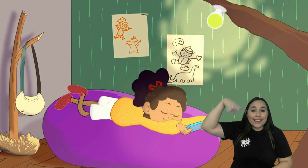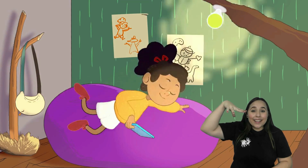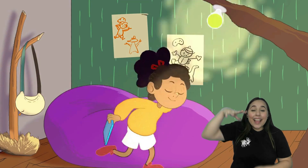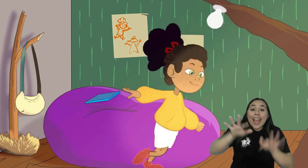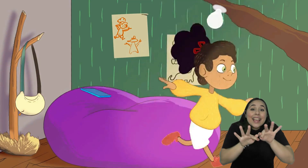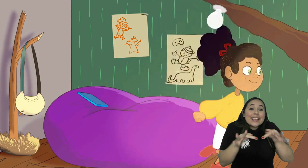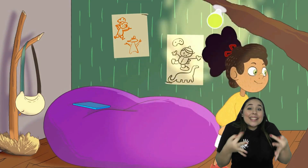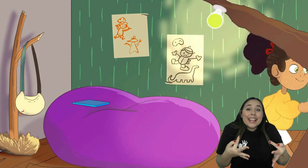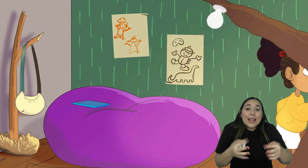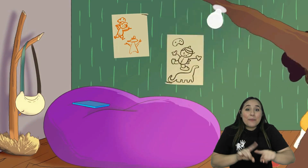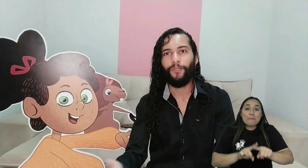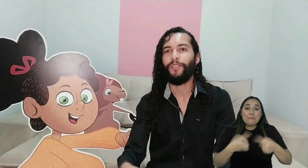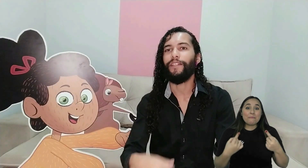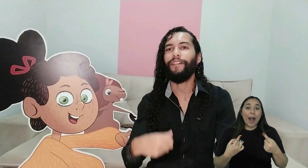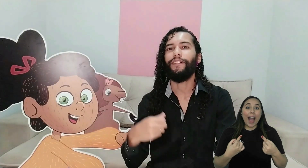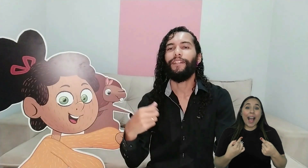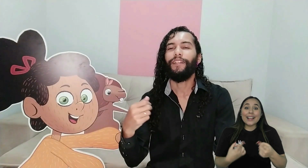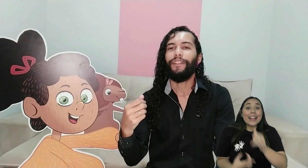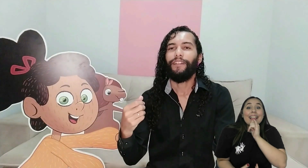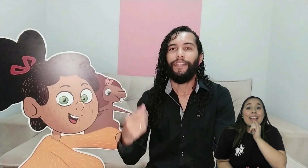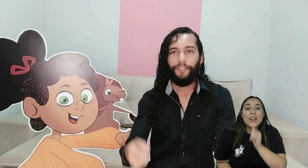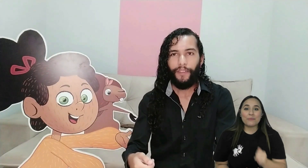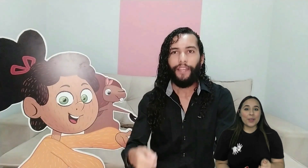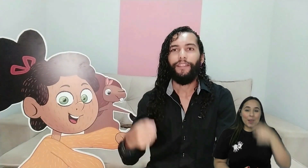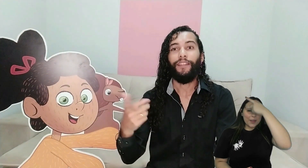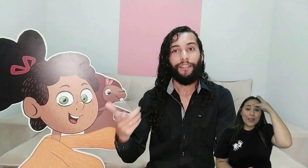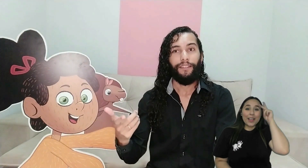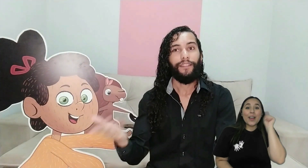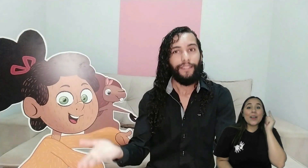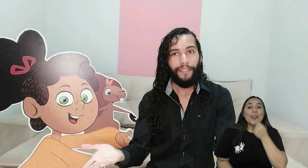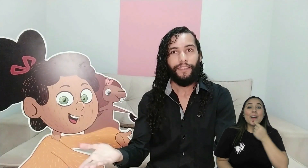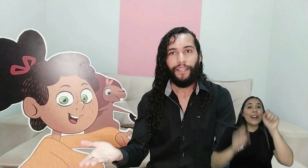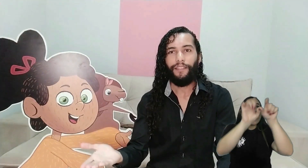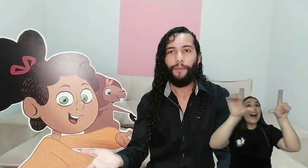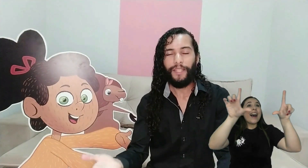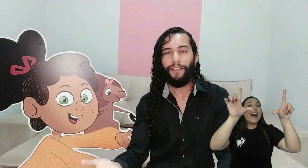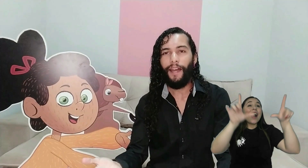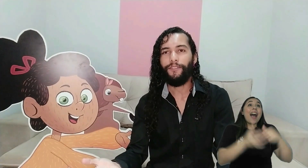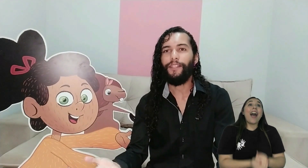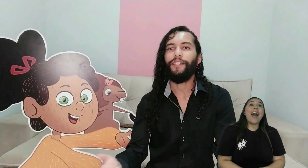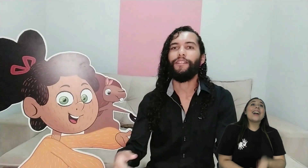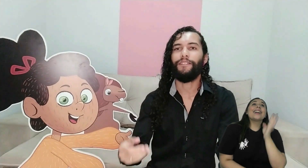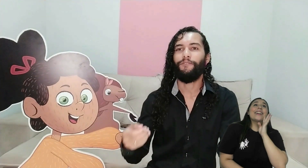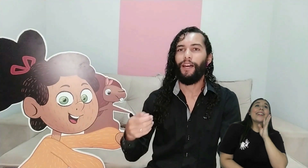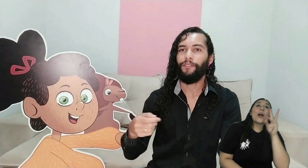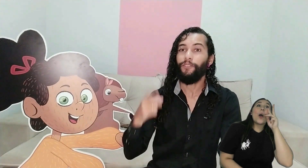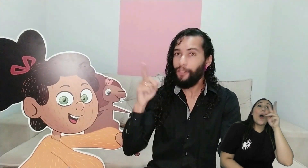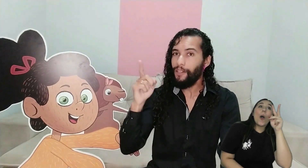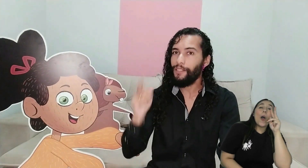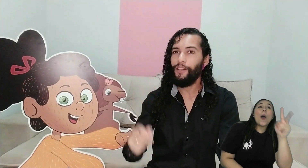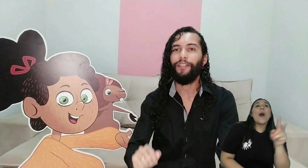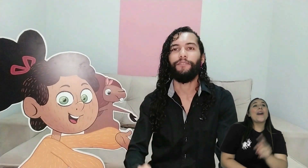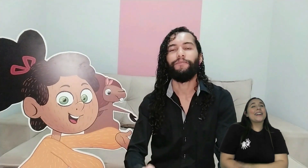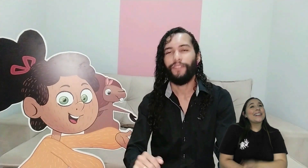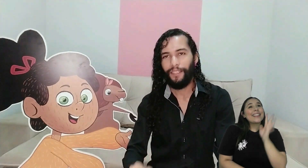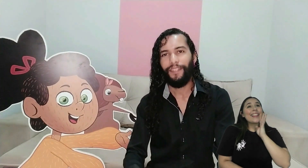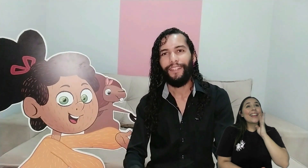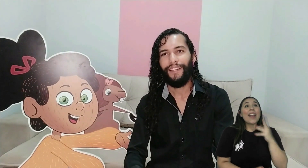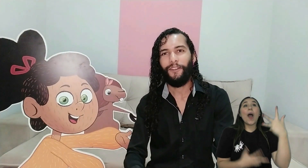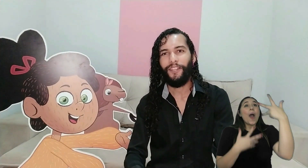vêm, ou filhos de pais surdos, né? Eles vêm e se sentem representados ali. Eles falam: nossa, olha,